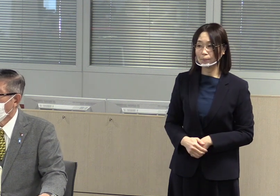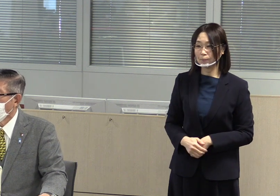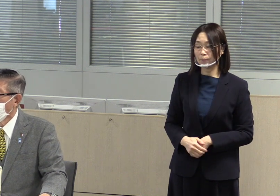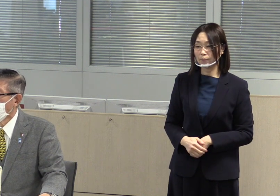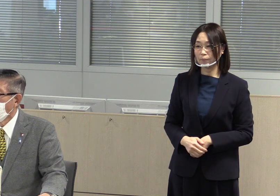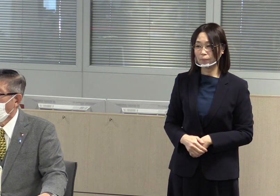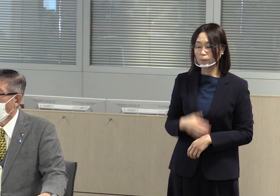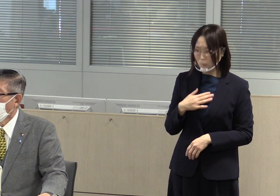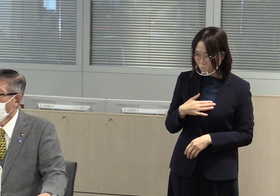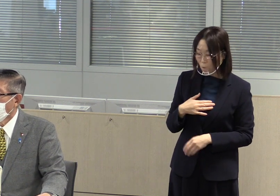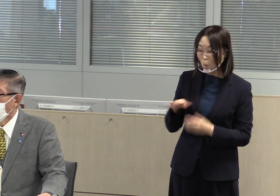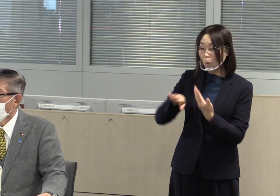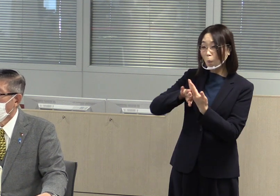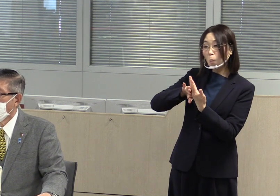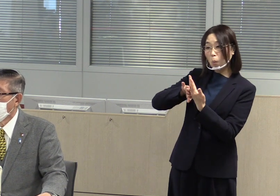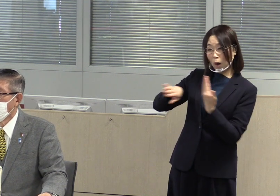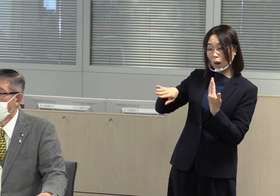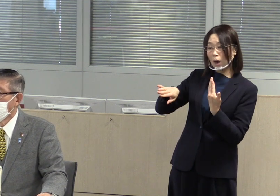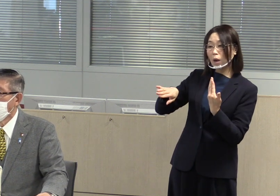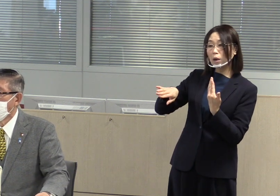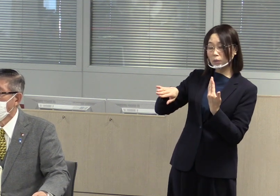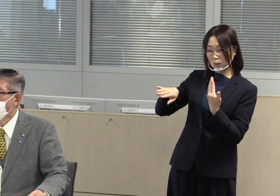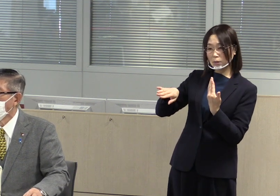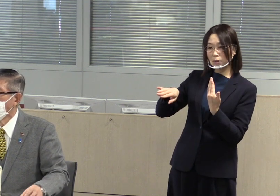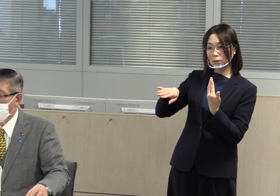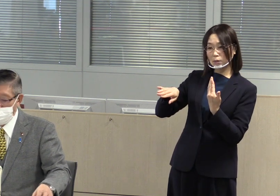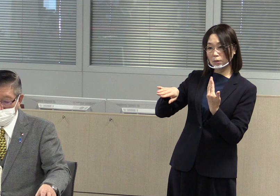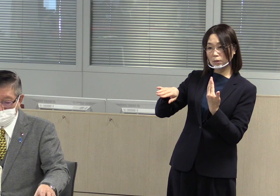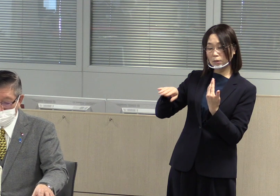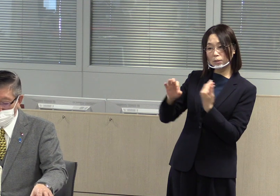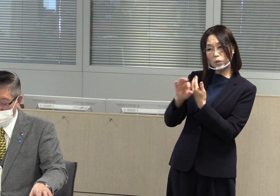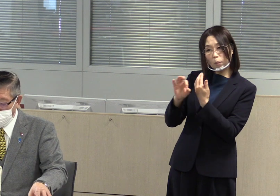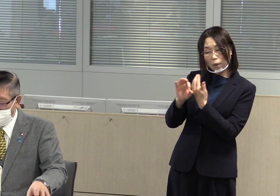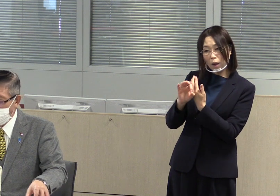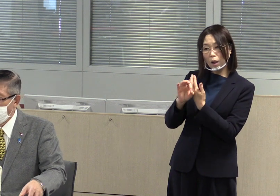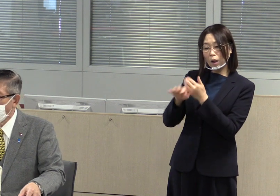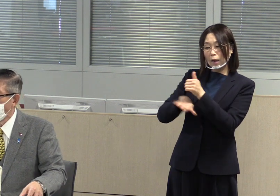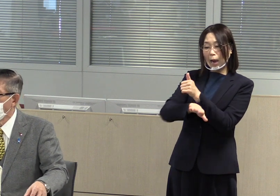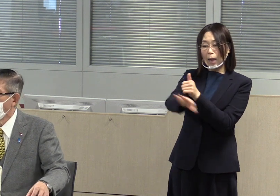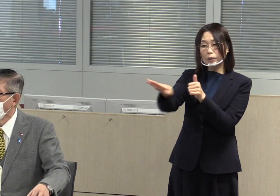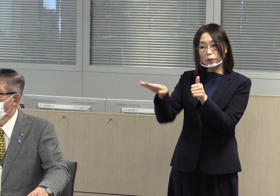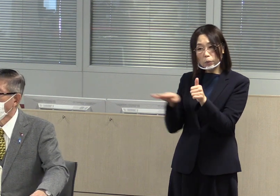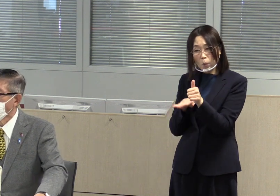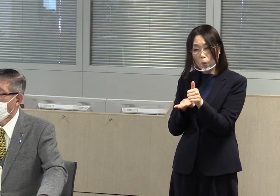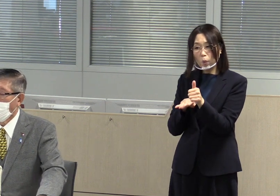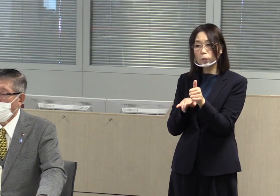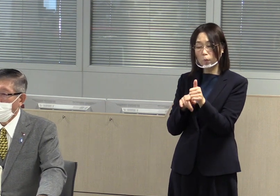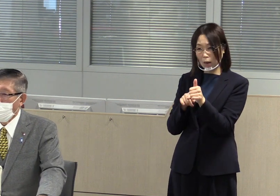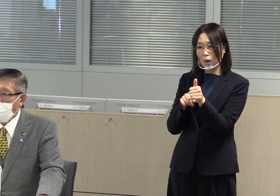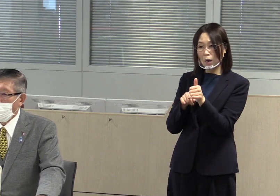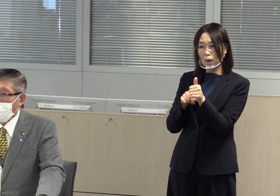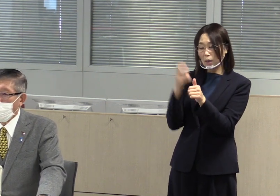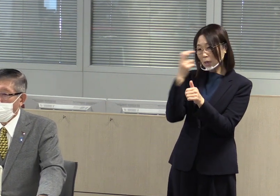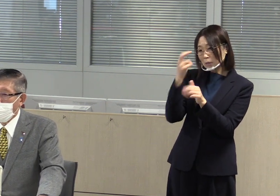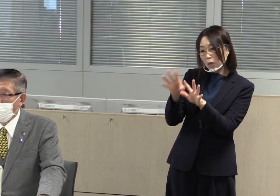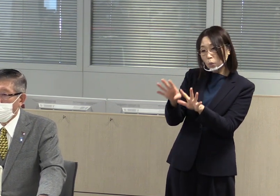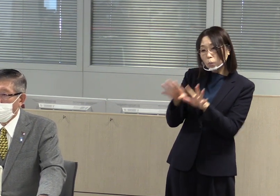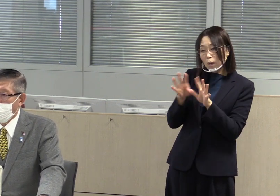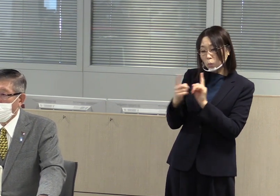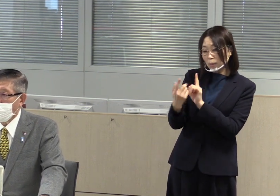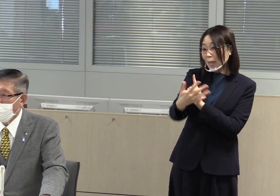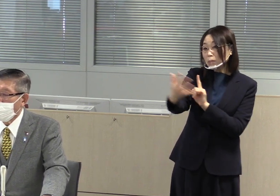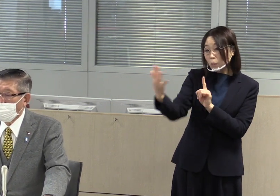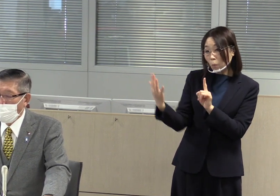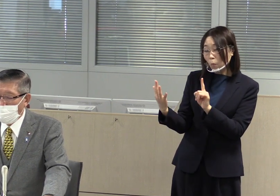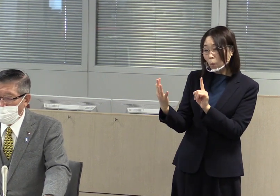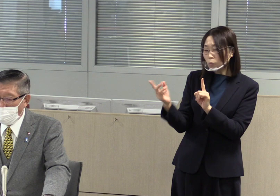他に想定してる、なんかこう、例えば環境だとか、そういうところってこうなんかあるもんですかね、なんかちょっと漠